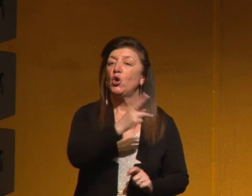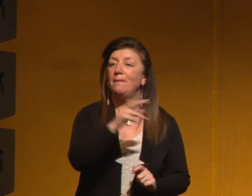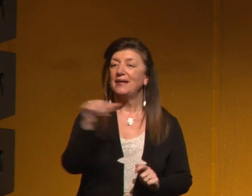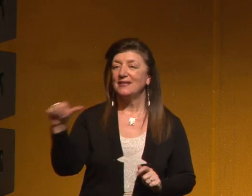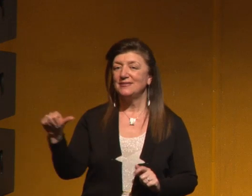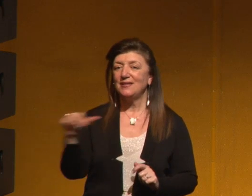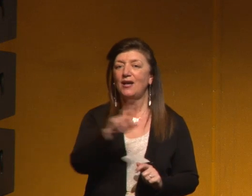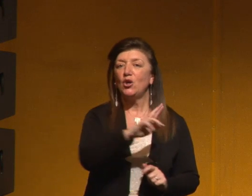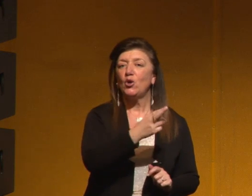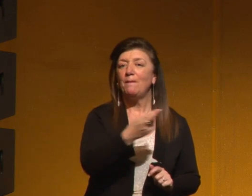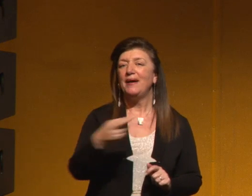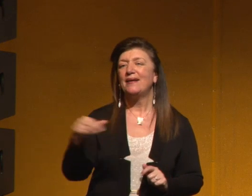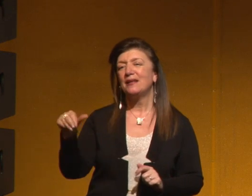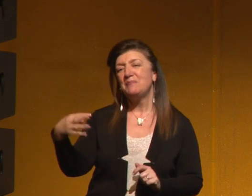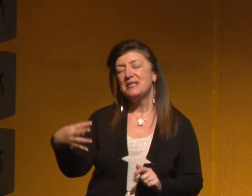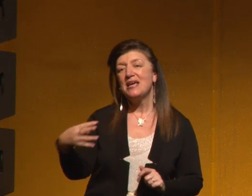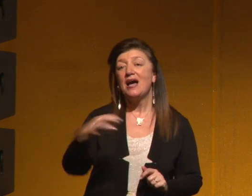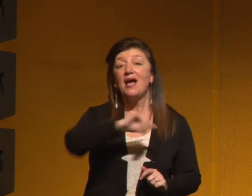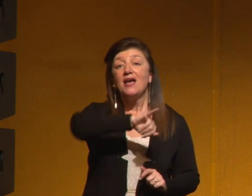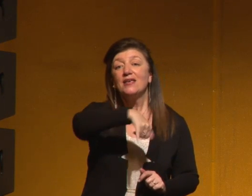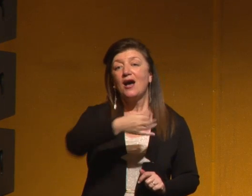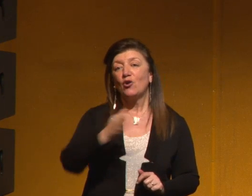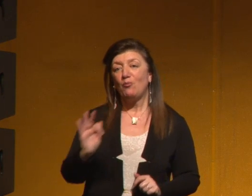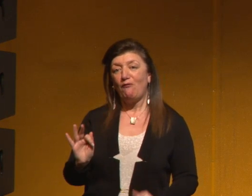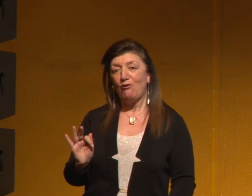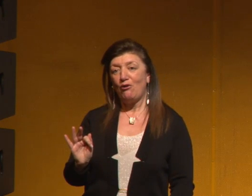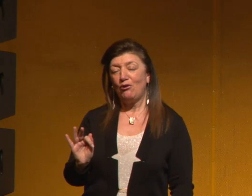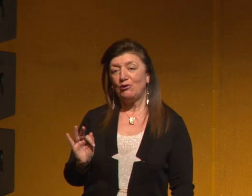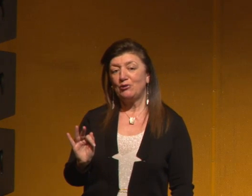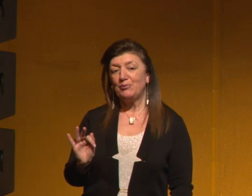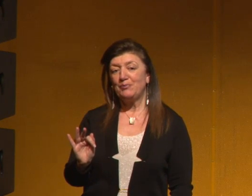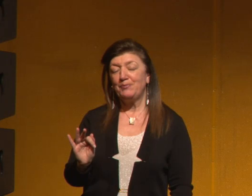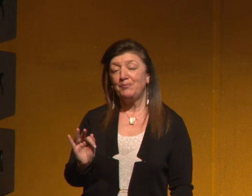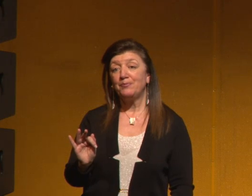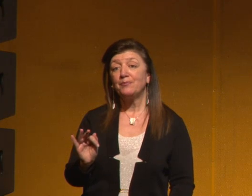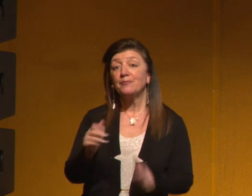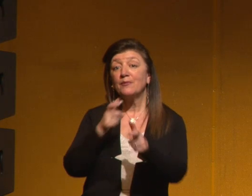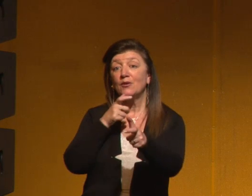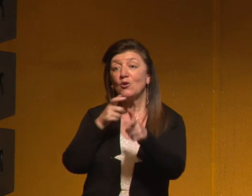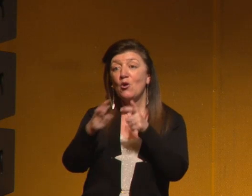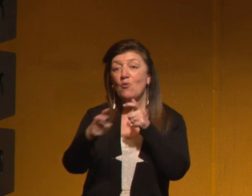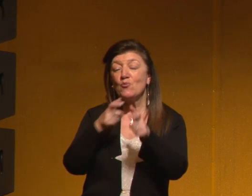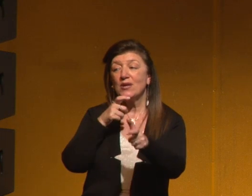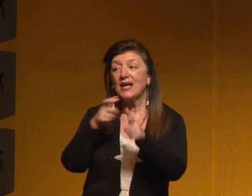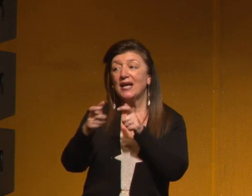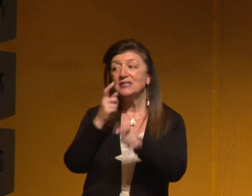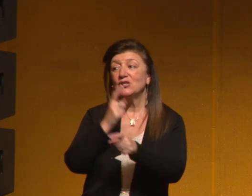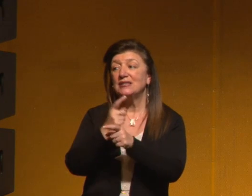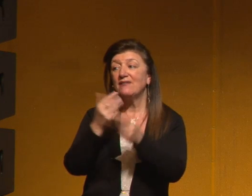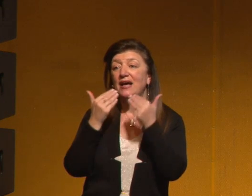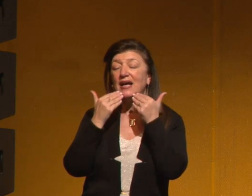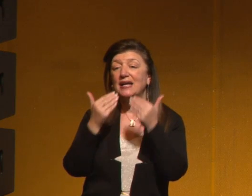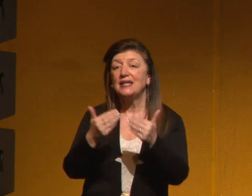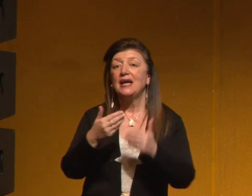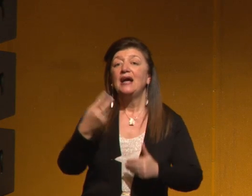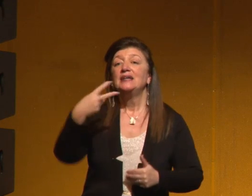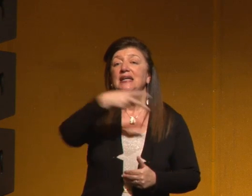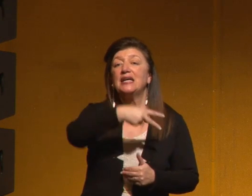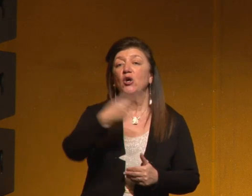magnati maria teresa vivino jacobo folco la comunicazione deve moltissimo a nicola gallino a ricordo